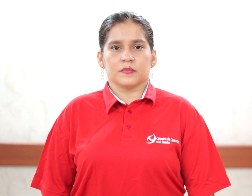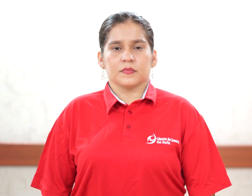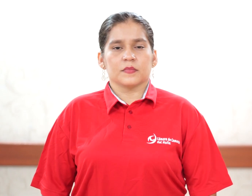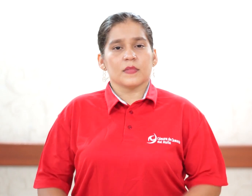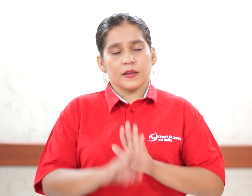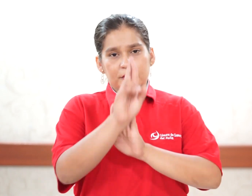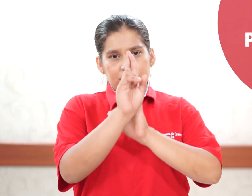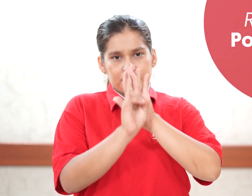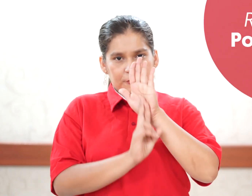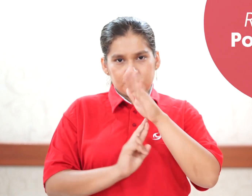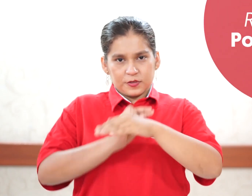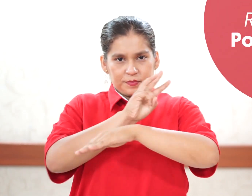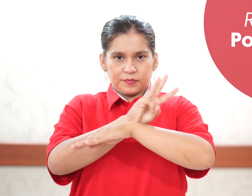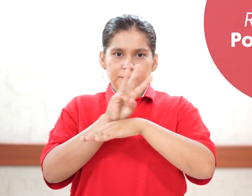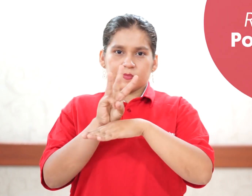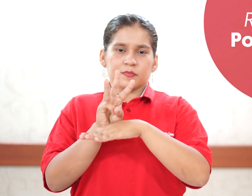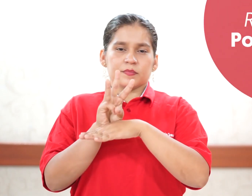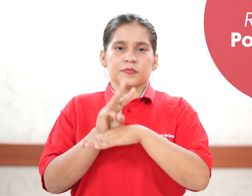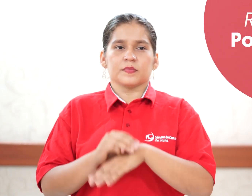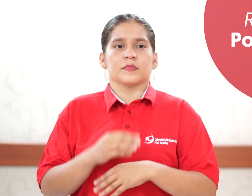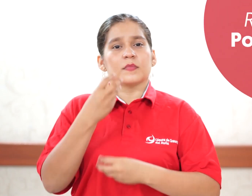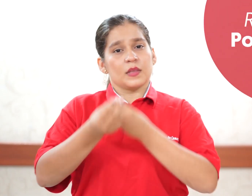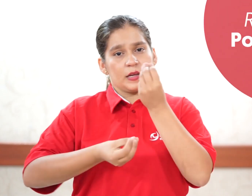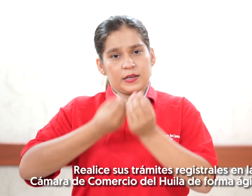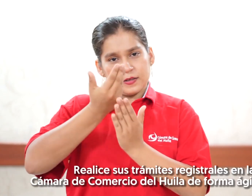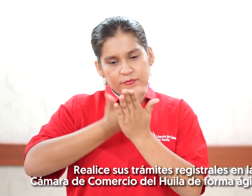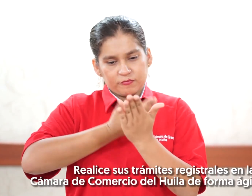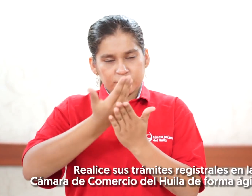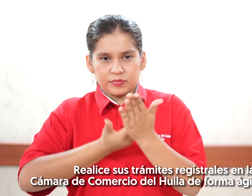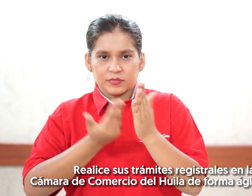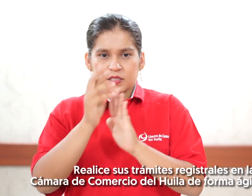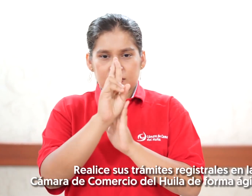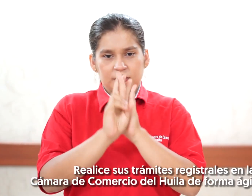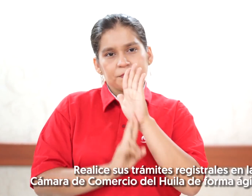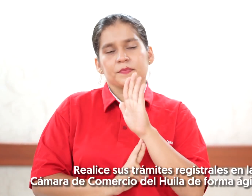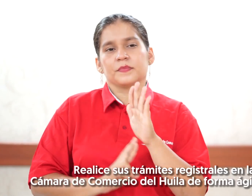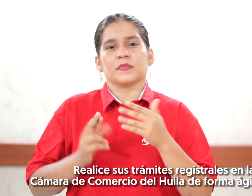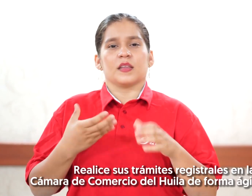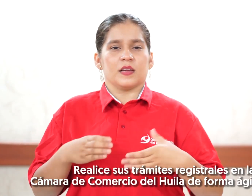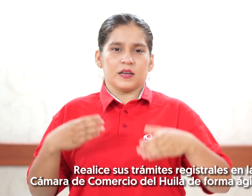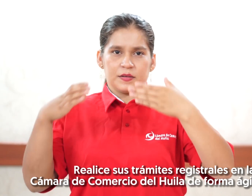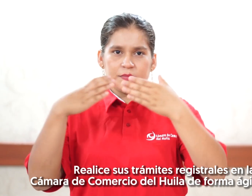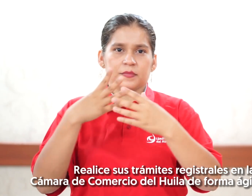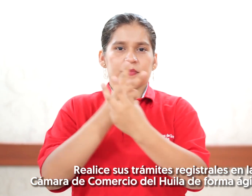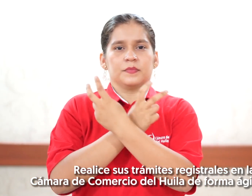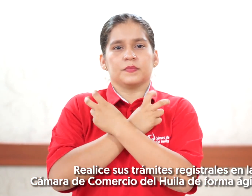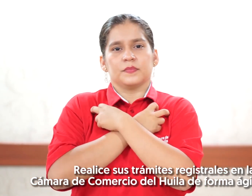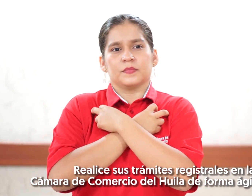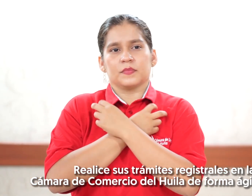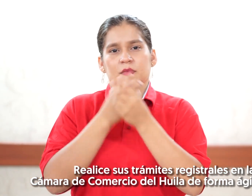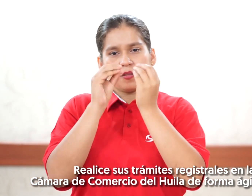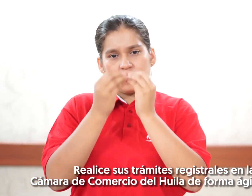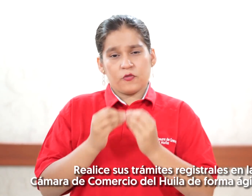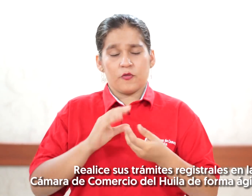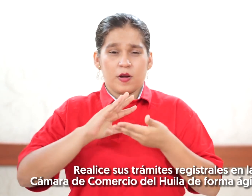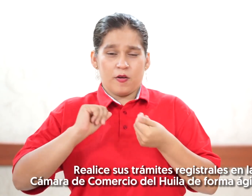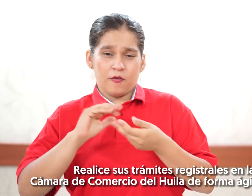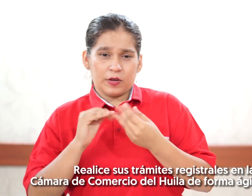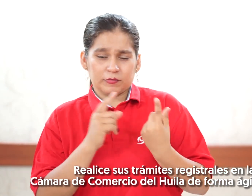Registro Portal Web Realice sus trámites registrales en la Cámara de Comercio del Huila de forma